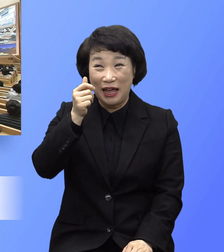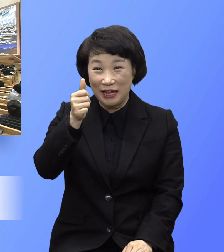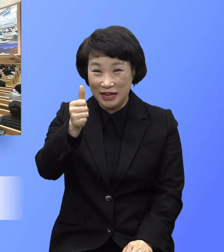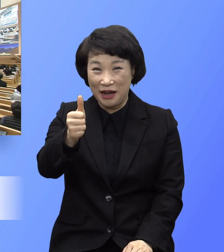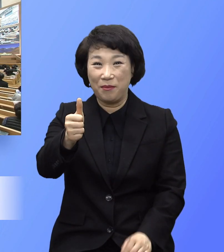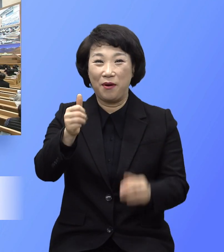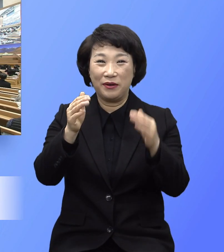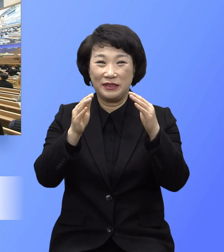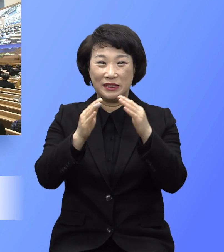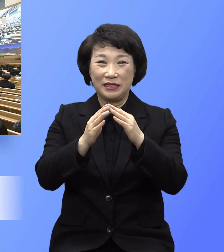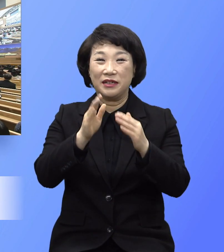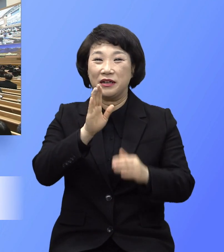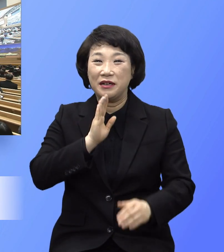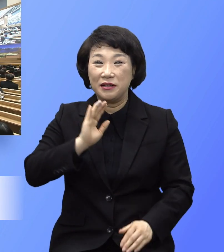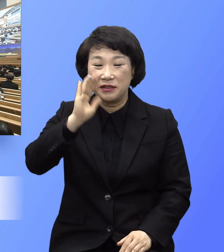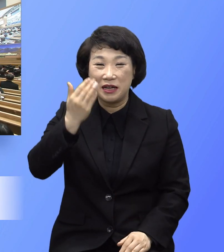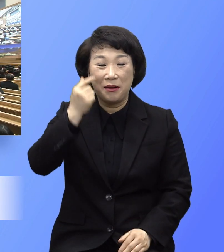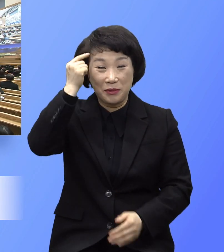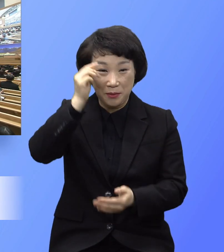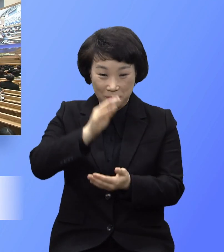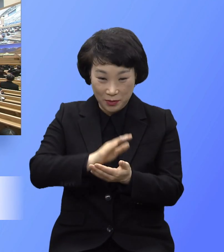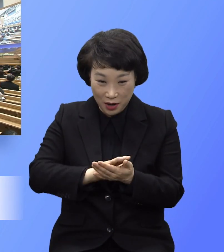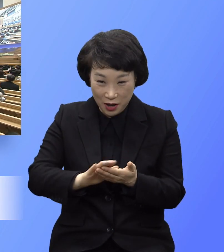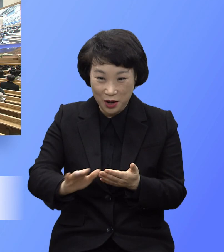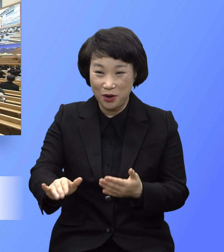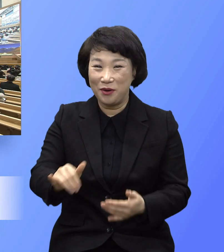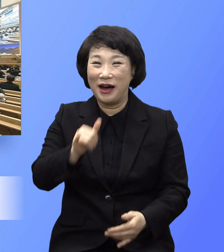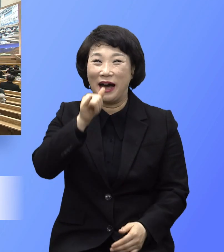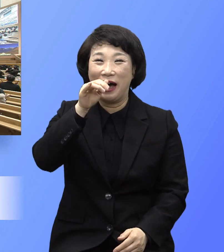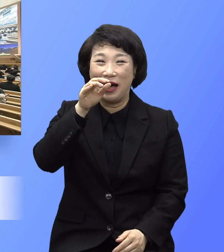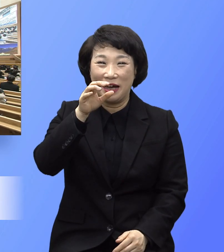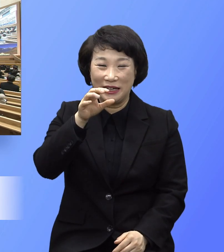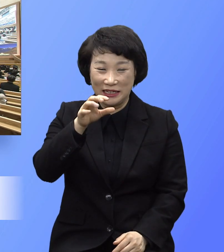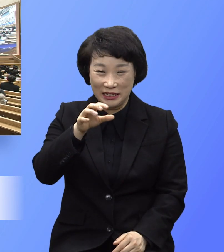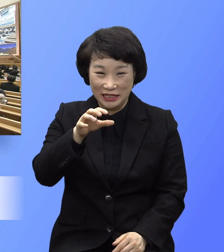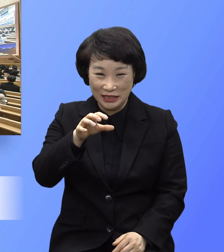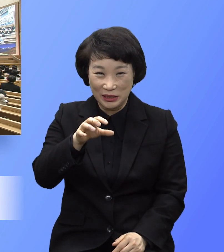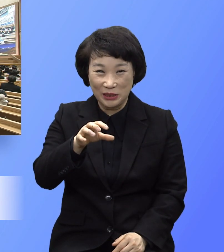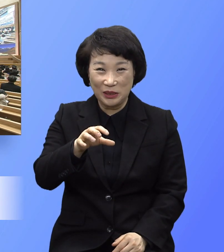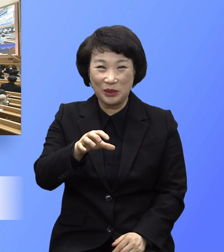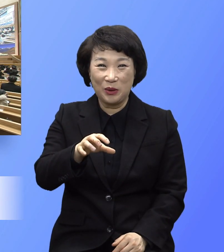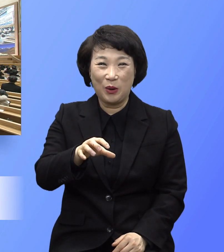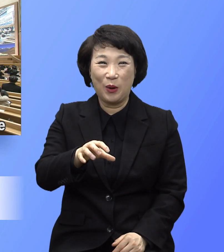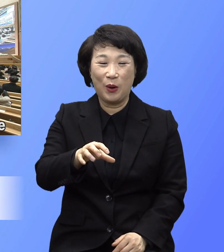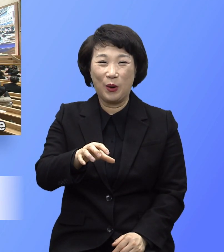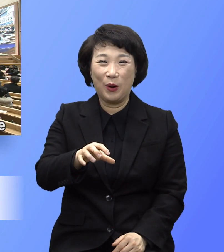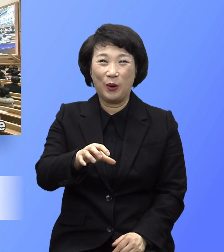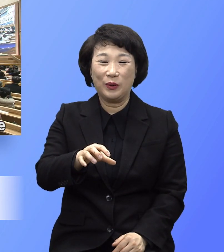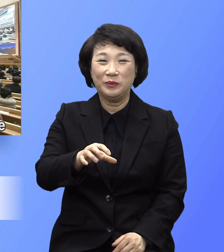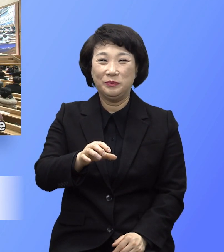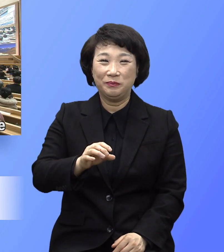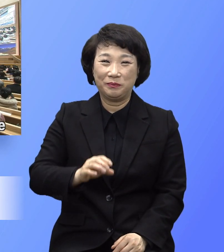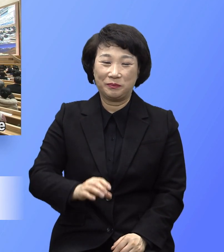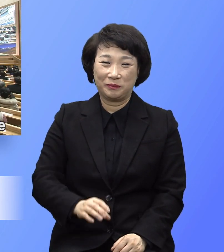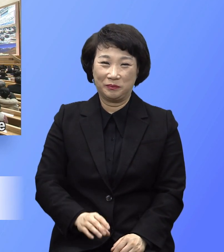갑시다. 내 아버지 집, 참된 평안 있는